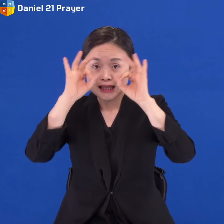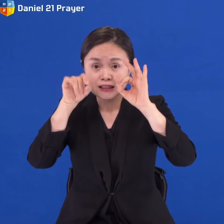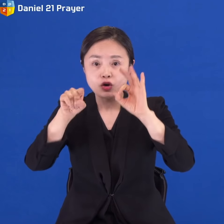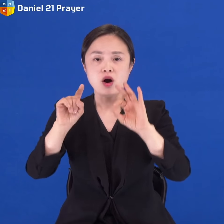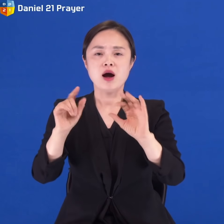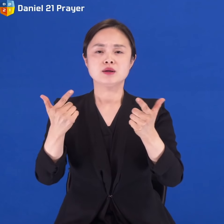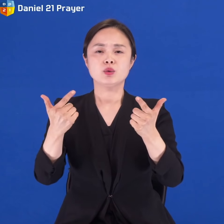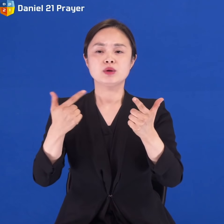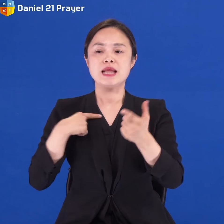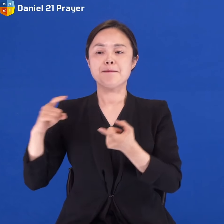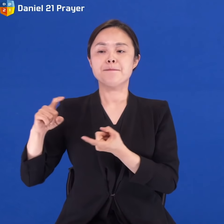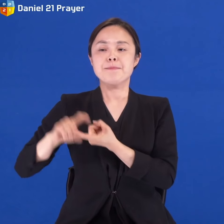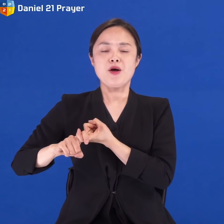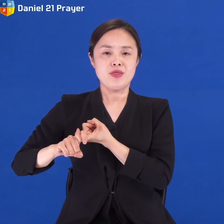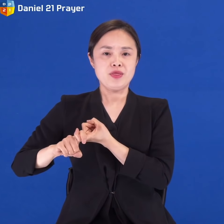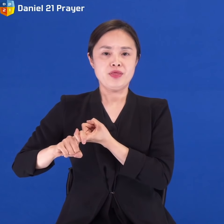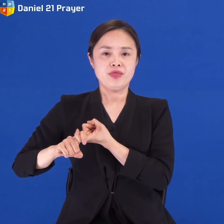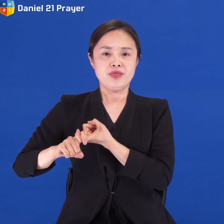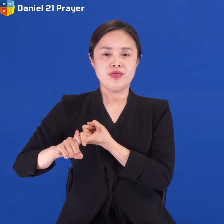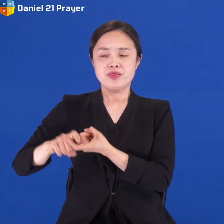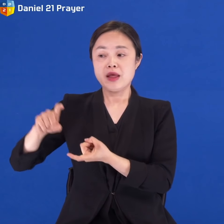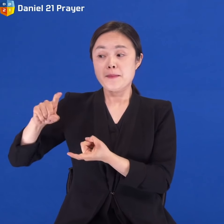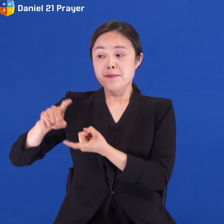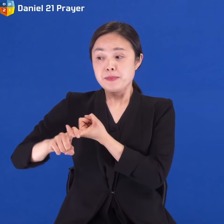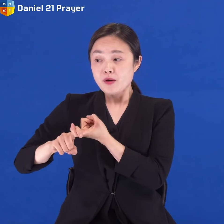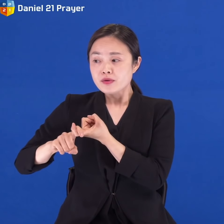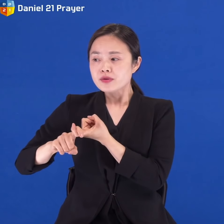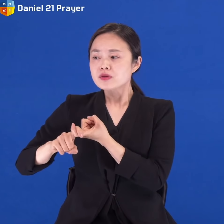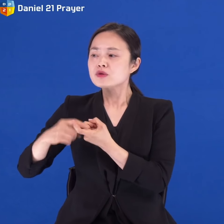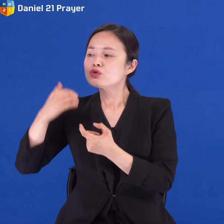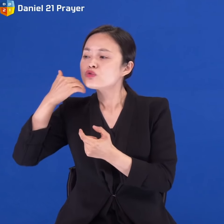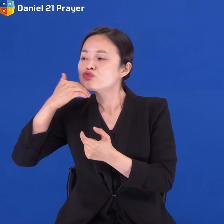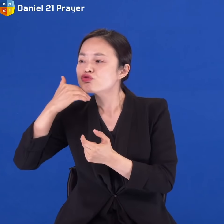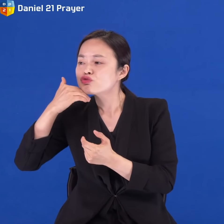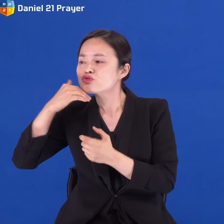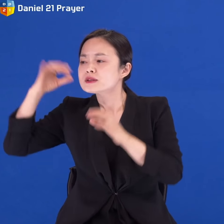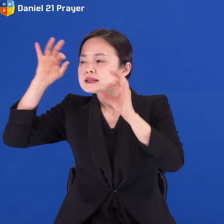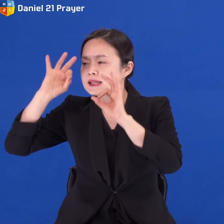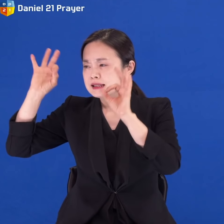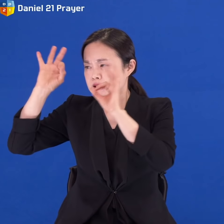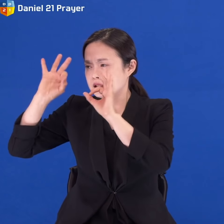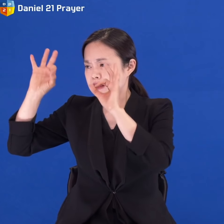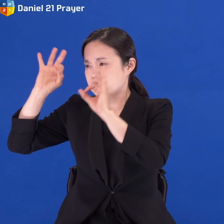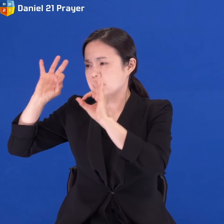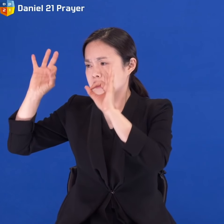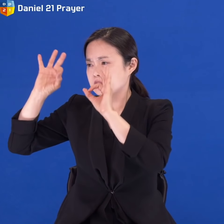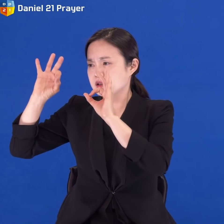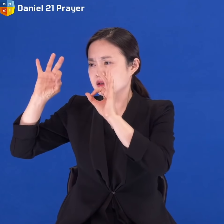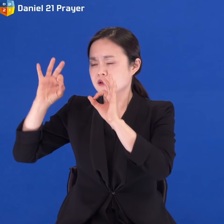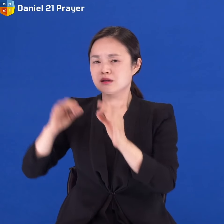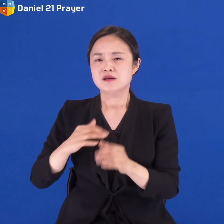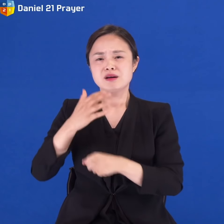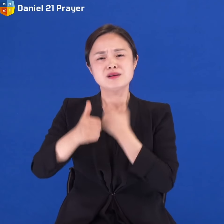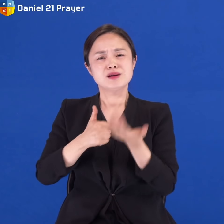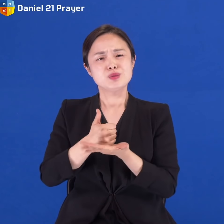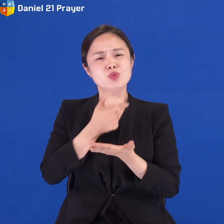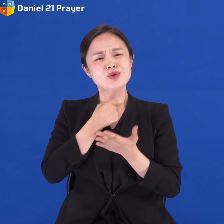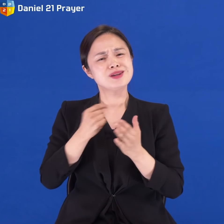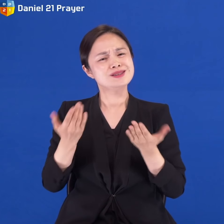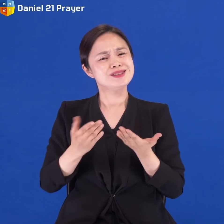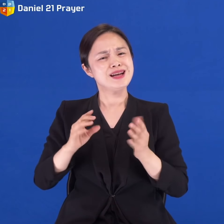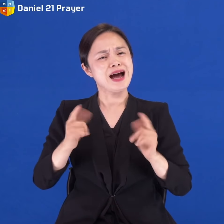하나님이 원하지 않았지만 저는 내 편을 찾아 헤맸다고 할 수 있겠습니다.